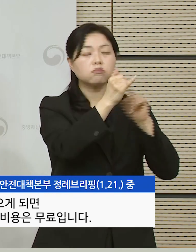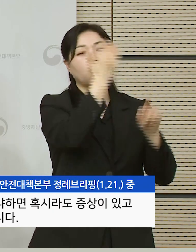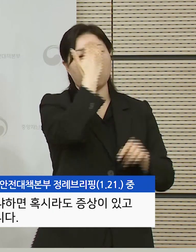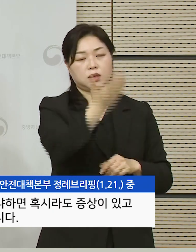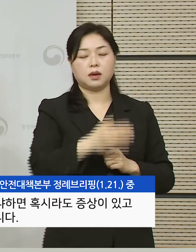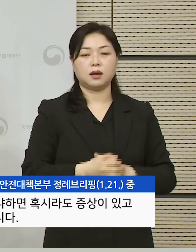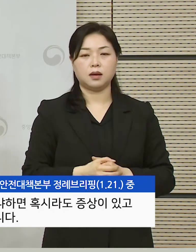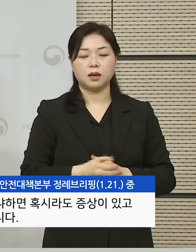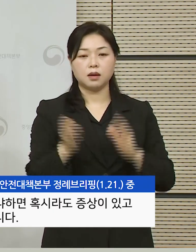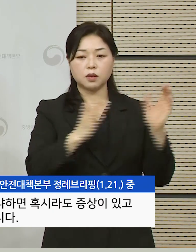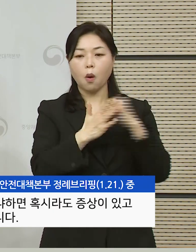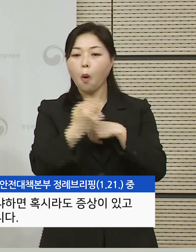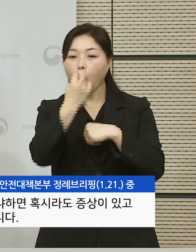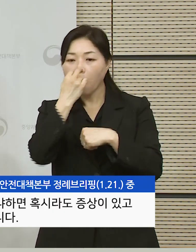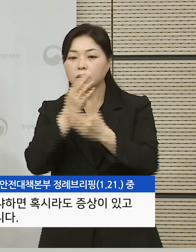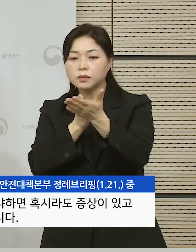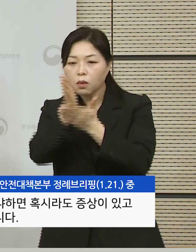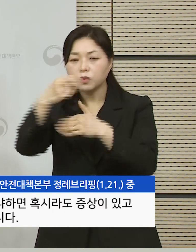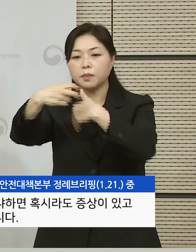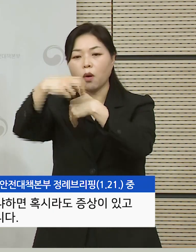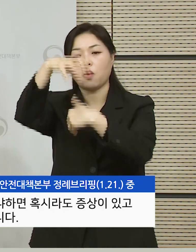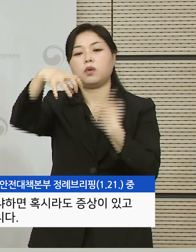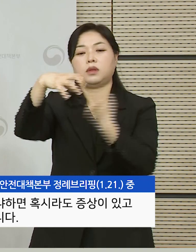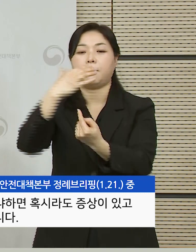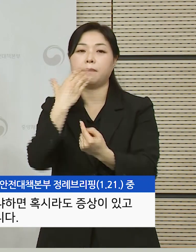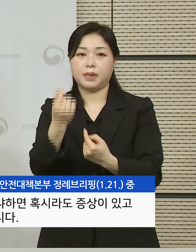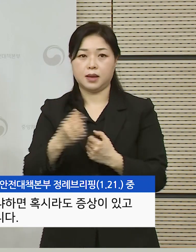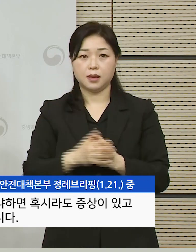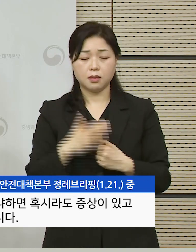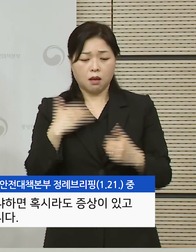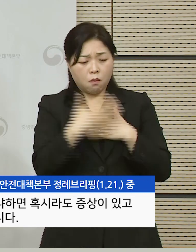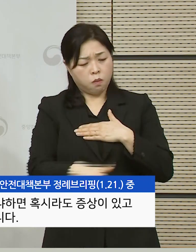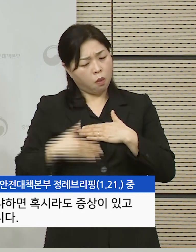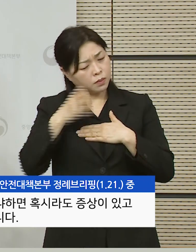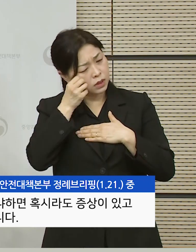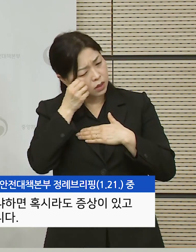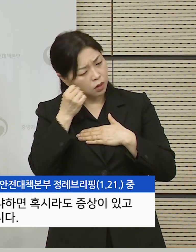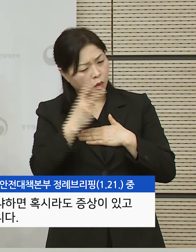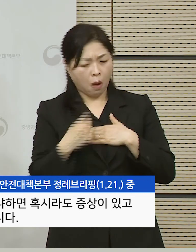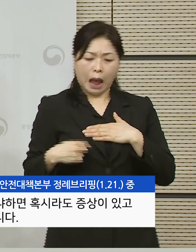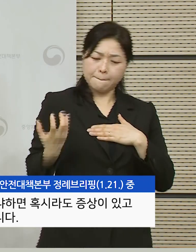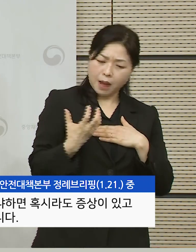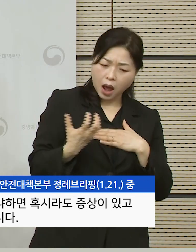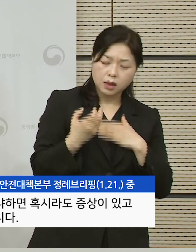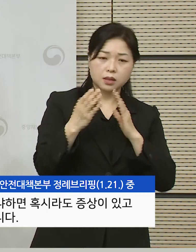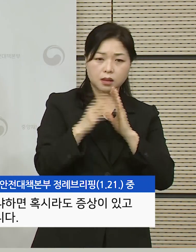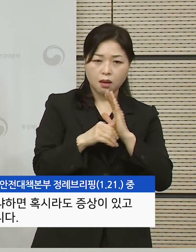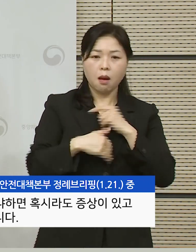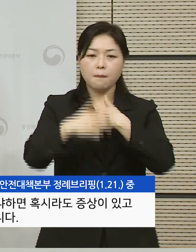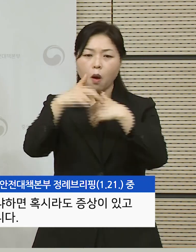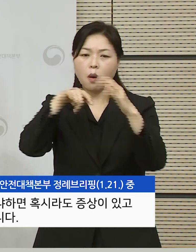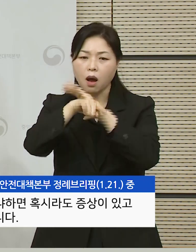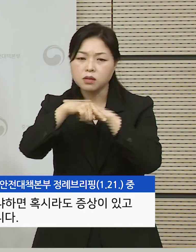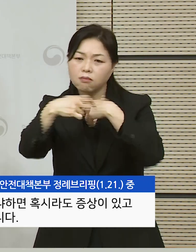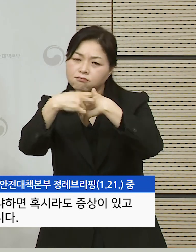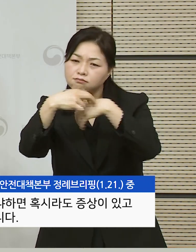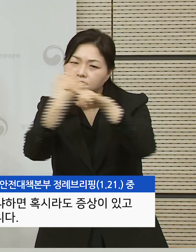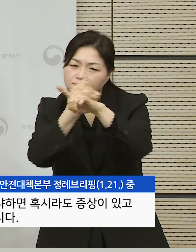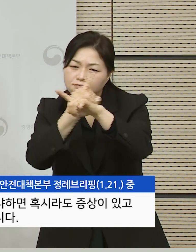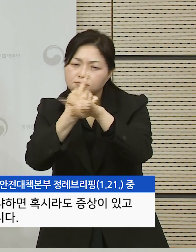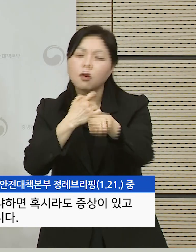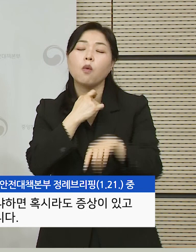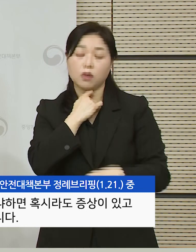무료입니다. 그리고 호흡기 전담 클리닉을 갈 수가 있습니다. 왜냐하면 혹시라도 증상이 있고 아플 경우에는 가서 진찰도